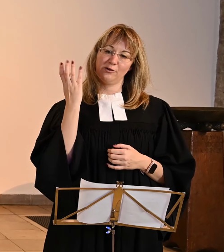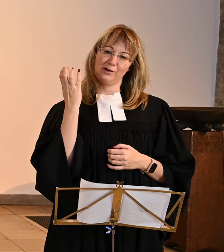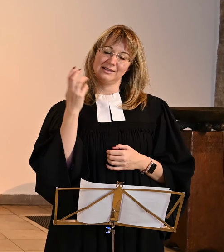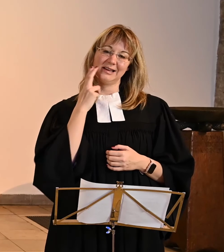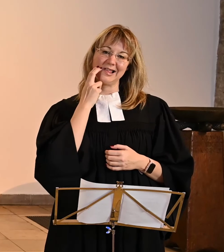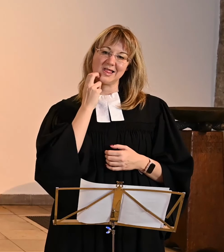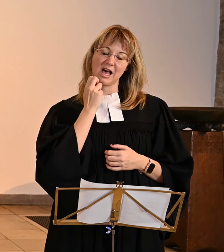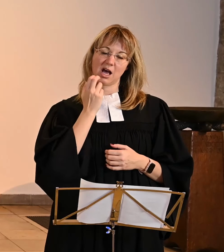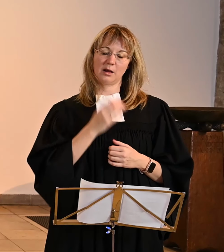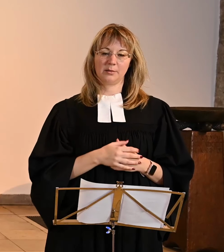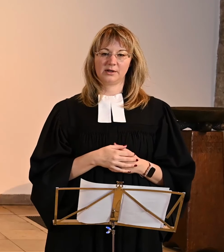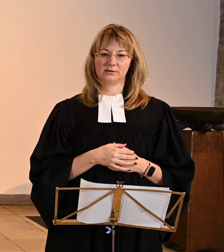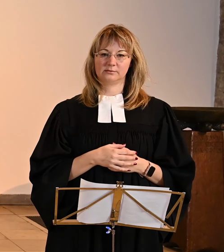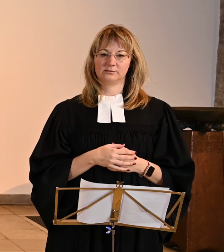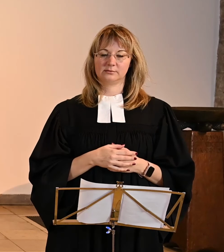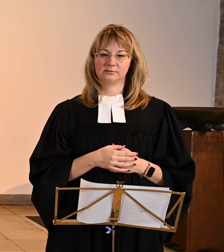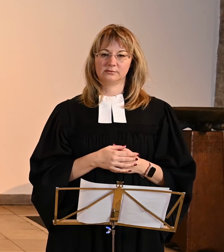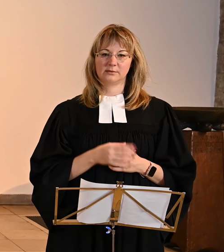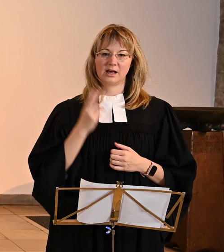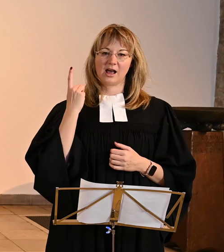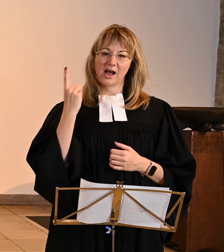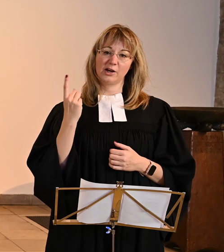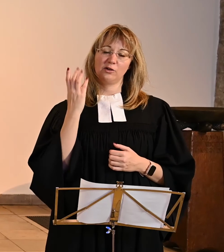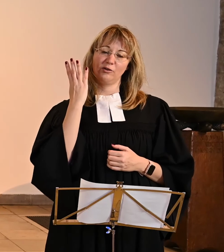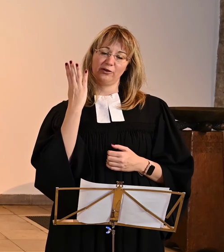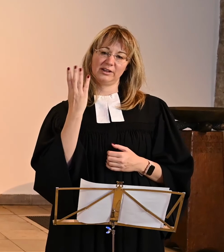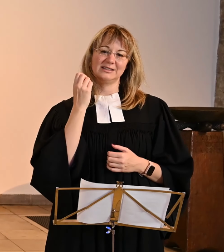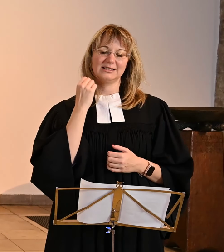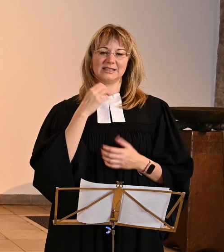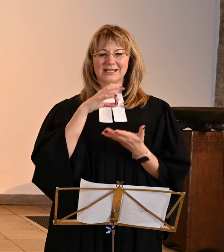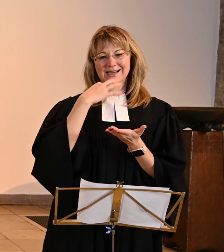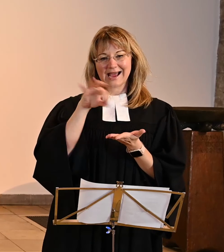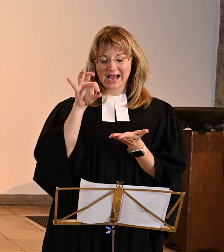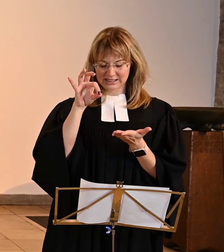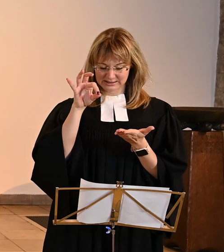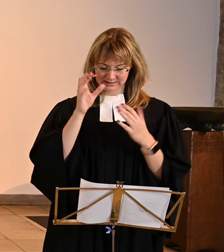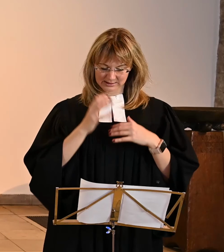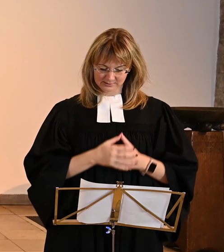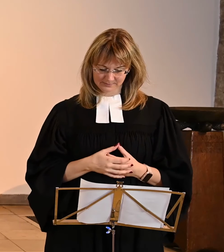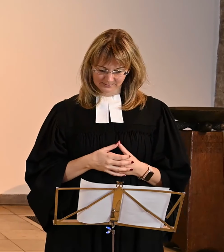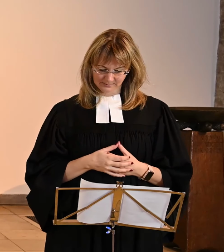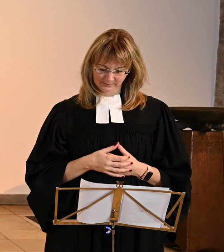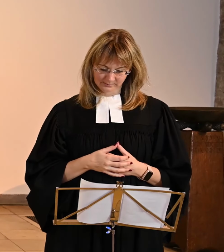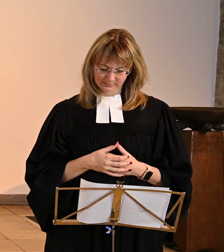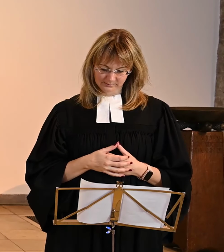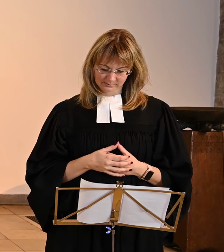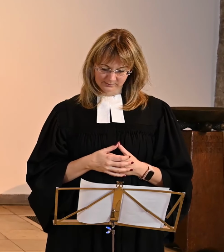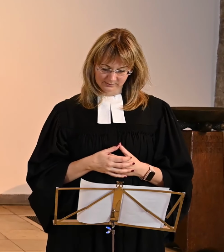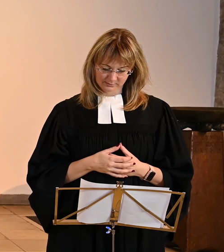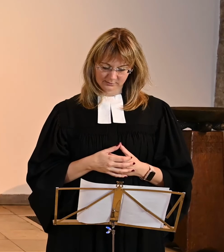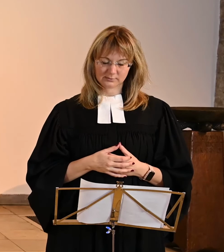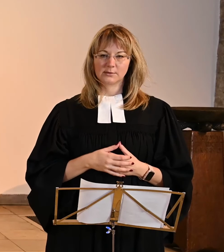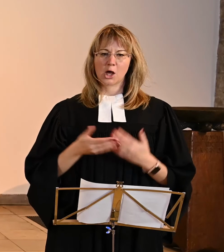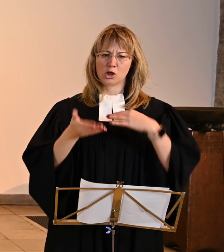41 Namen werden es heute sein. 41 Lichter werden auf dem Altar